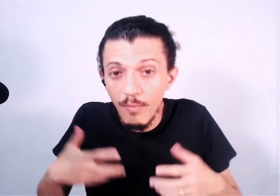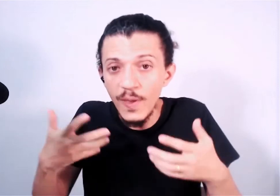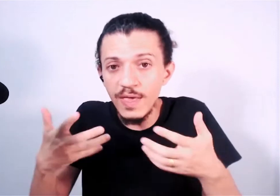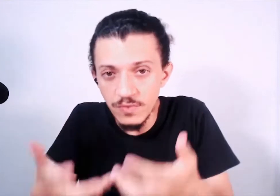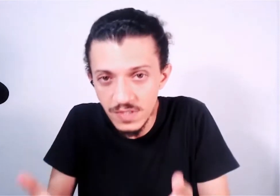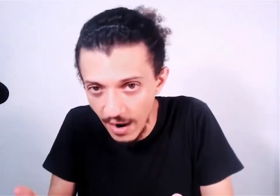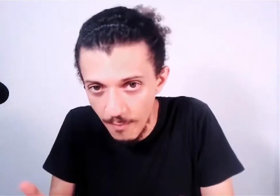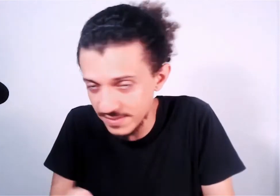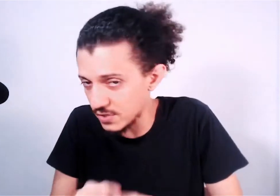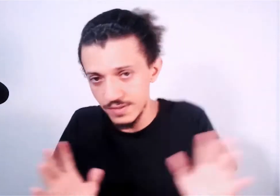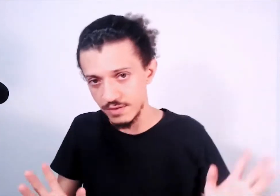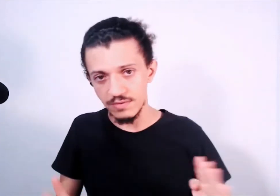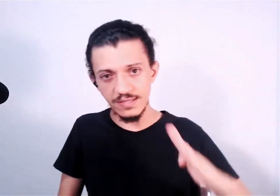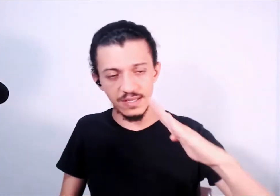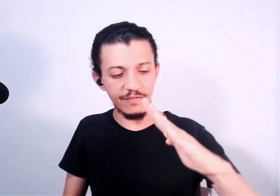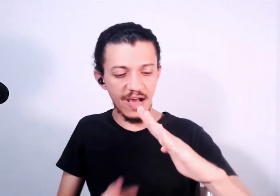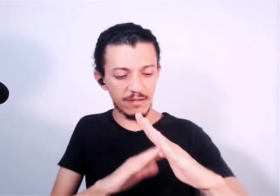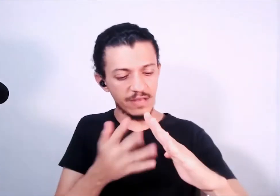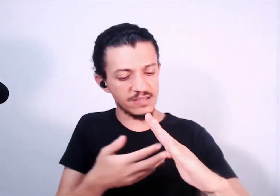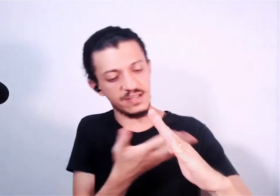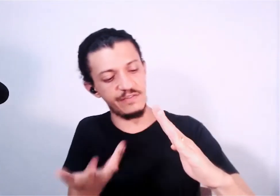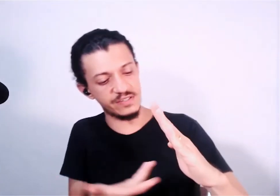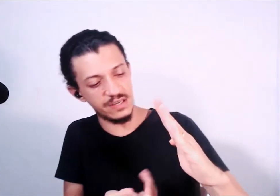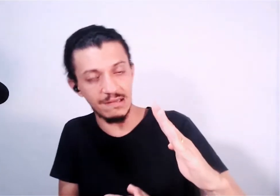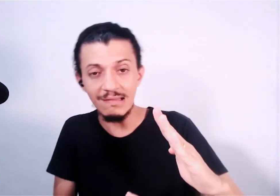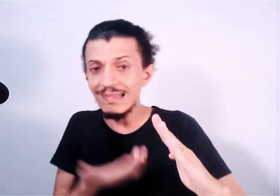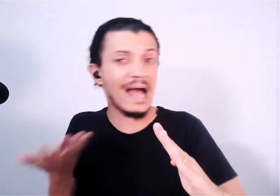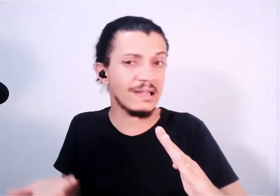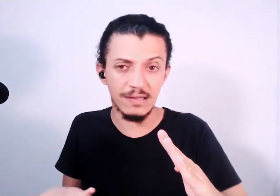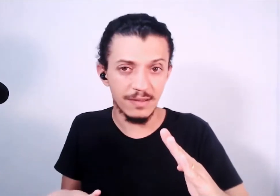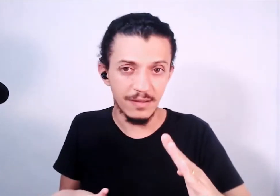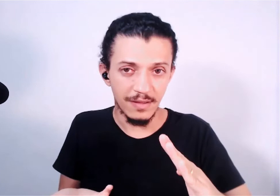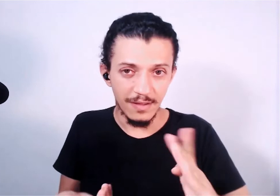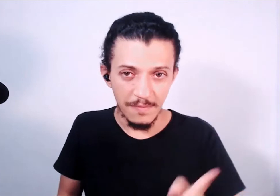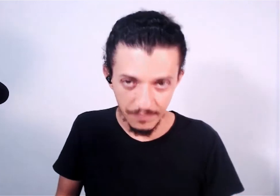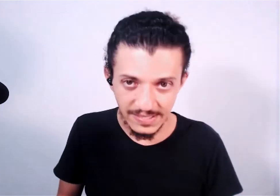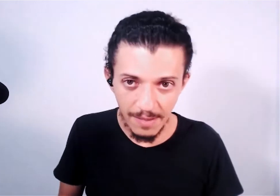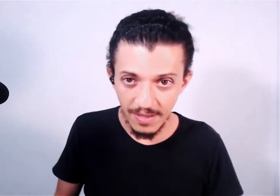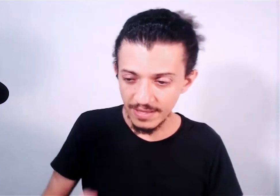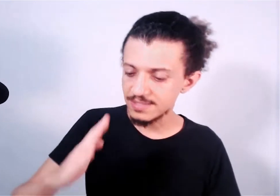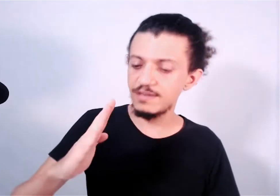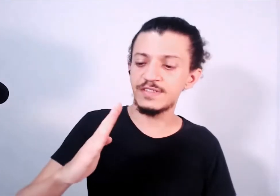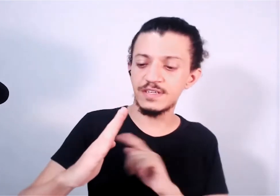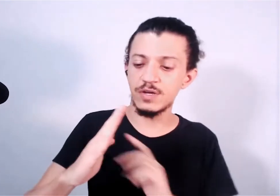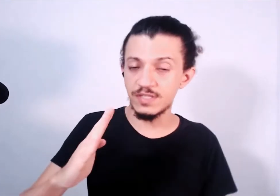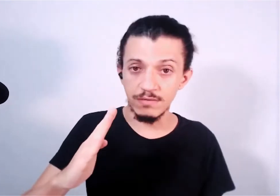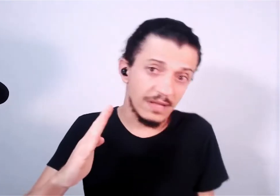compõem um sinal, mas que sozinho não tem significado. O que significa isso aqui? Nada. Percebe? O que significa isso aqui sozinho?